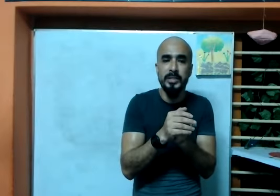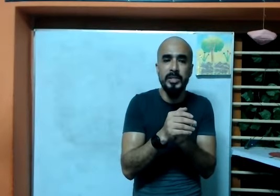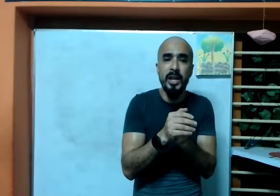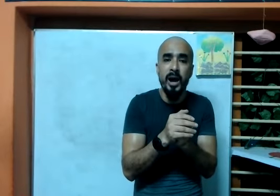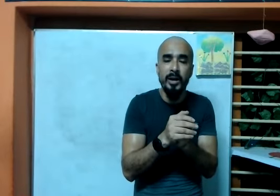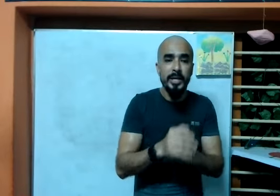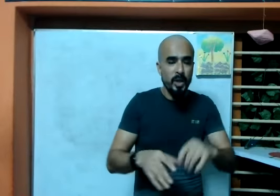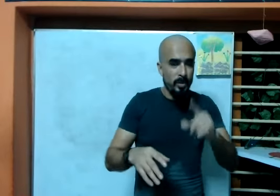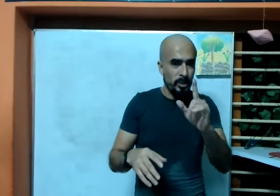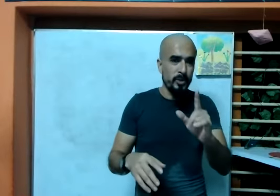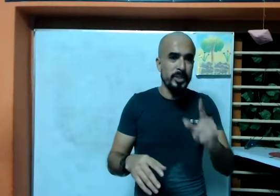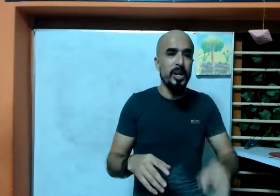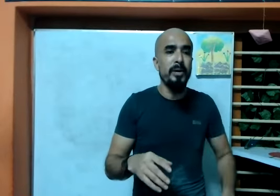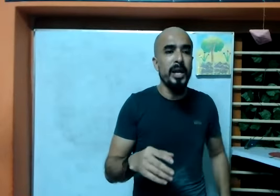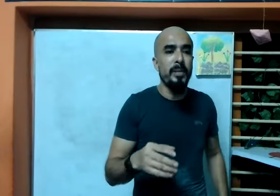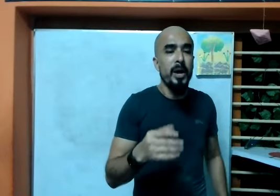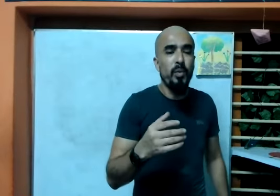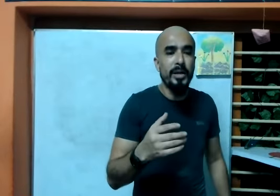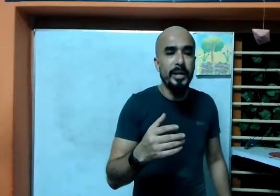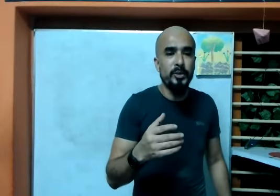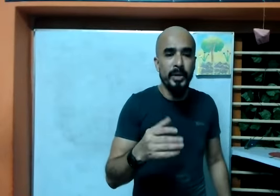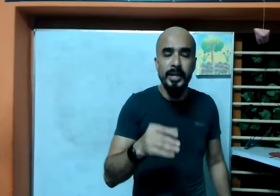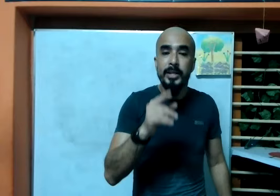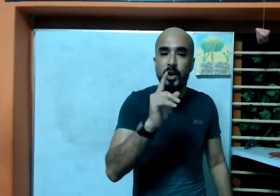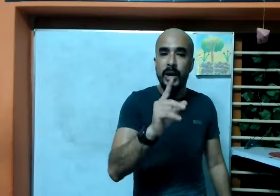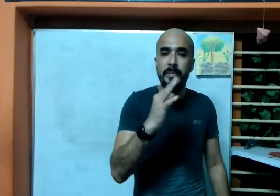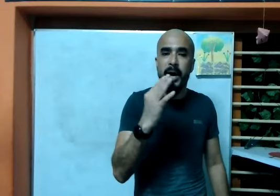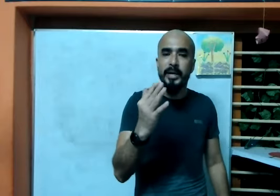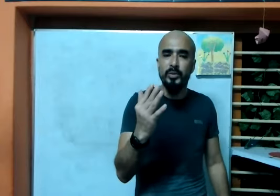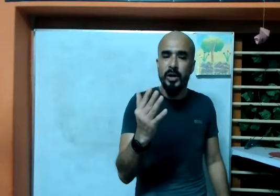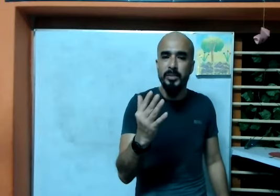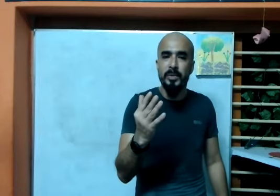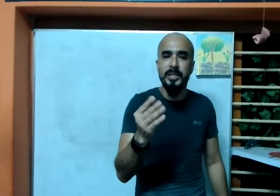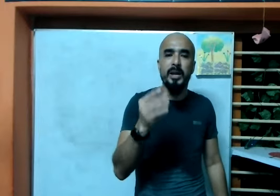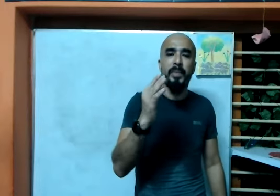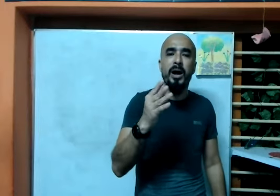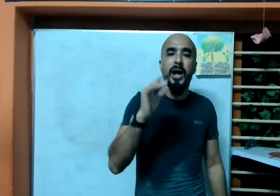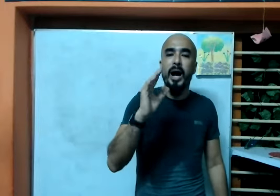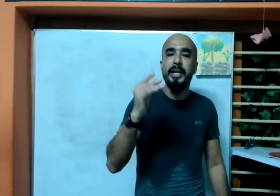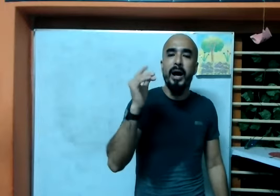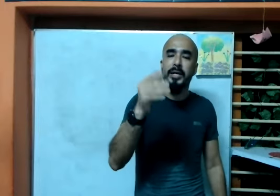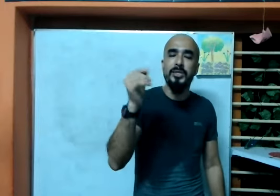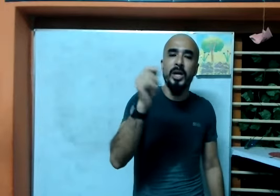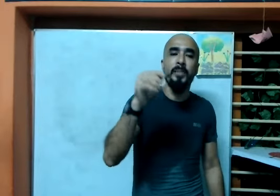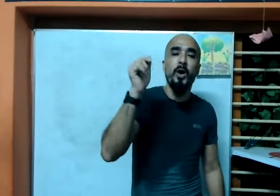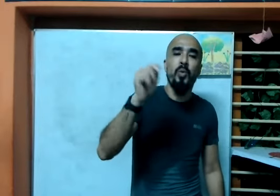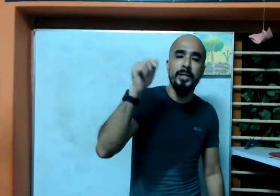যাচ্ছে না। যখন প্রথম প্রশ্ন ছিল যারা হোয়াট আর ইউ ডুইং, তখন আমি মাকে খুব সহজে বলে ফেলেছিলাম, মা আই আস্ক যারা হোয়াট